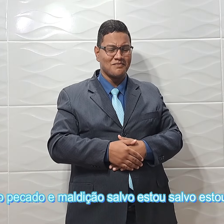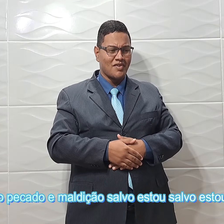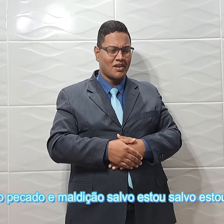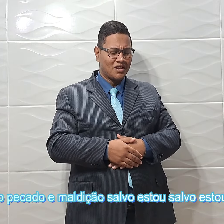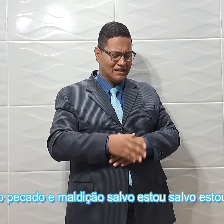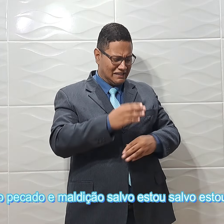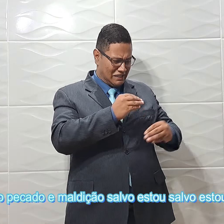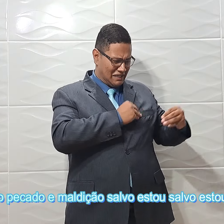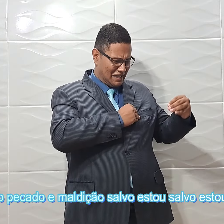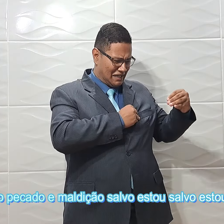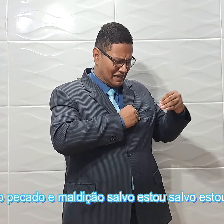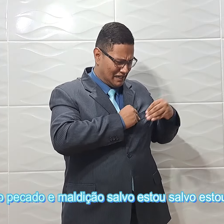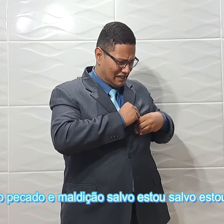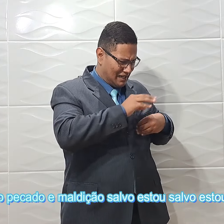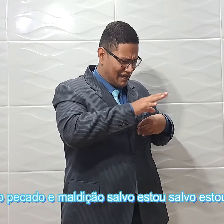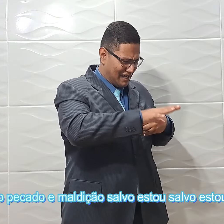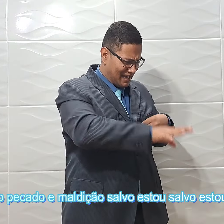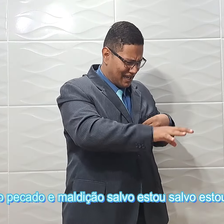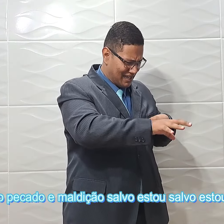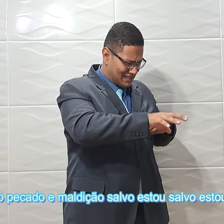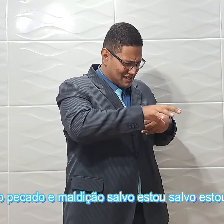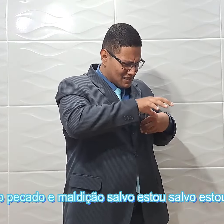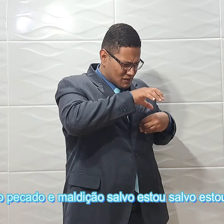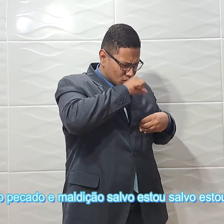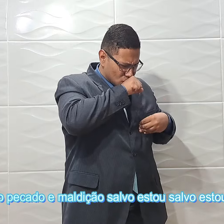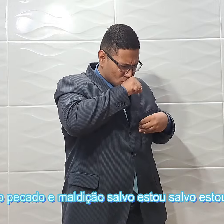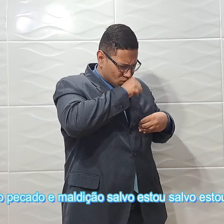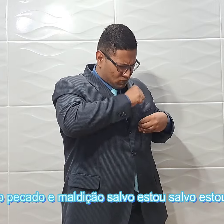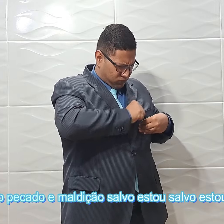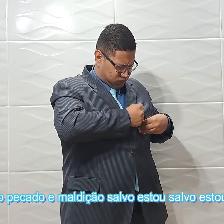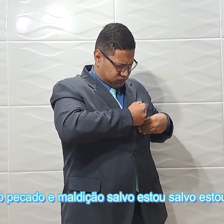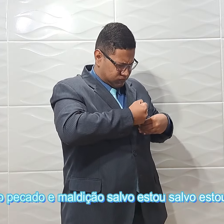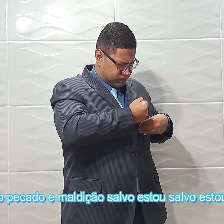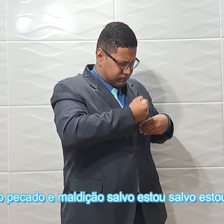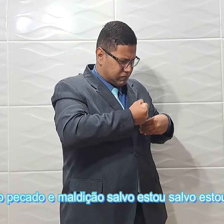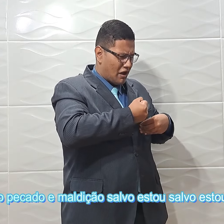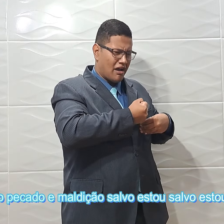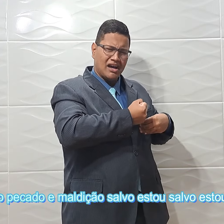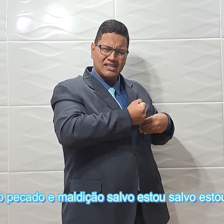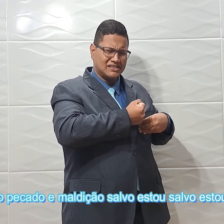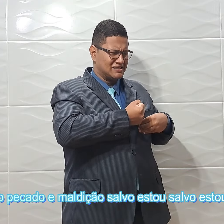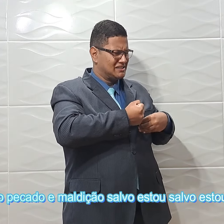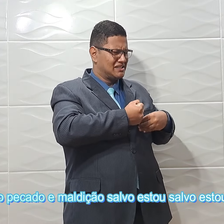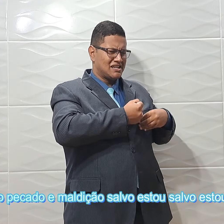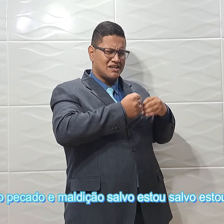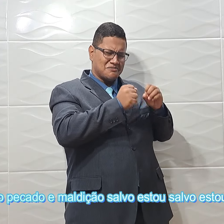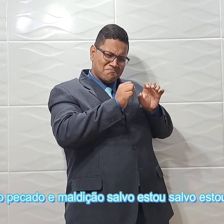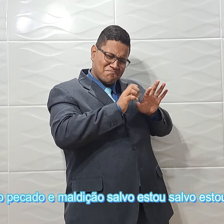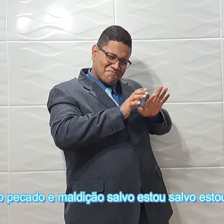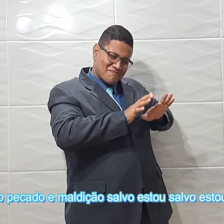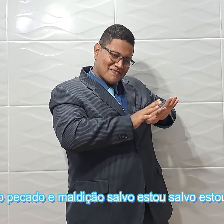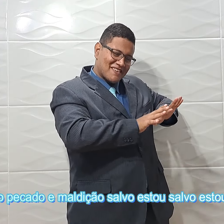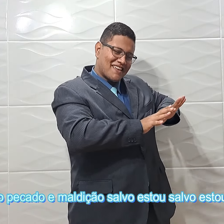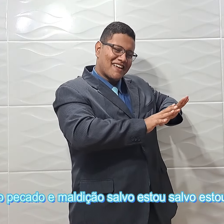Do pecado e maldição salvo estou,